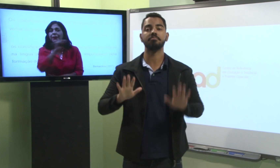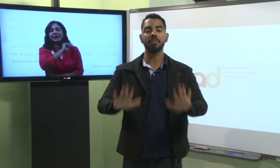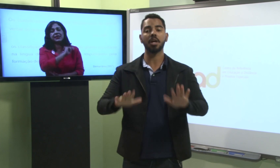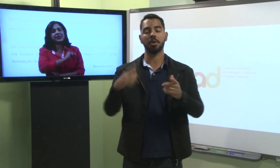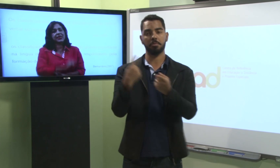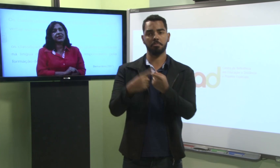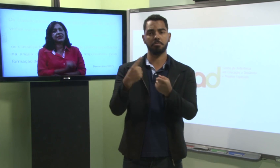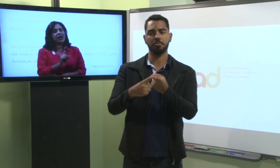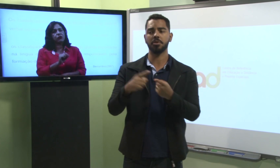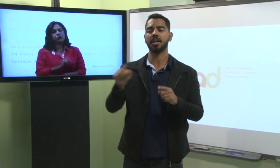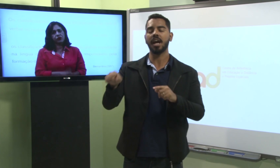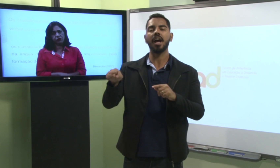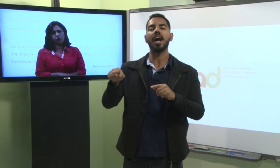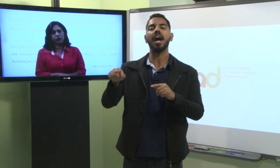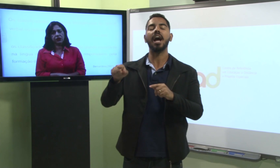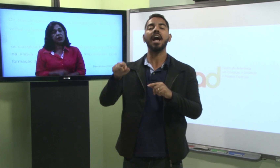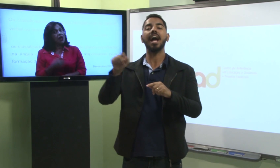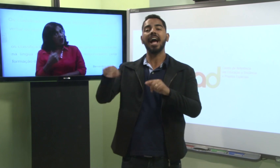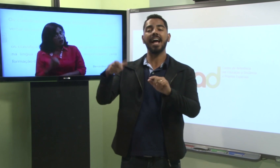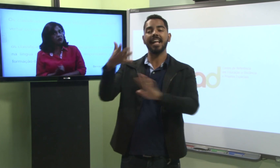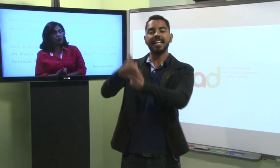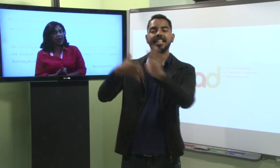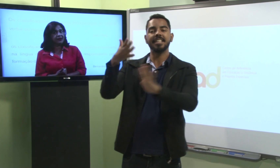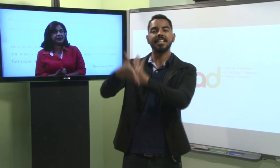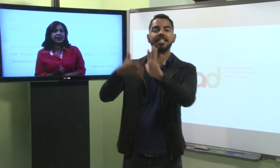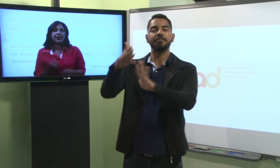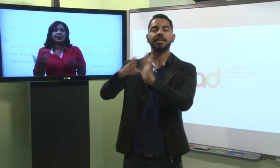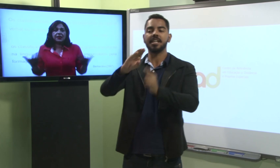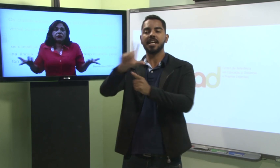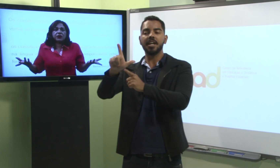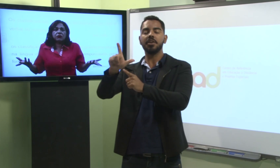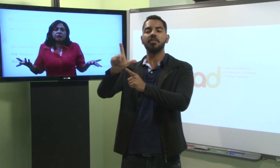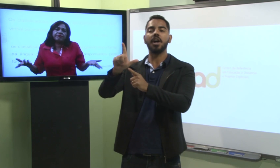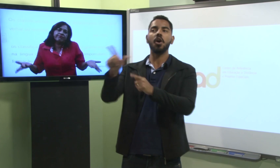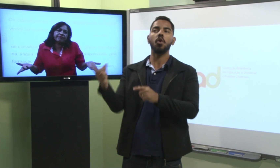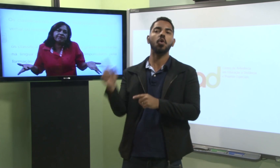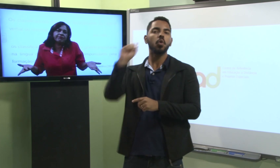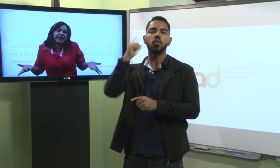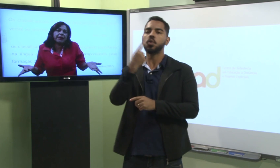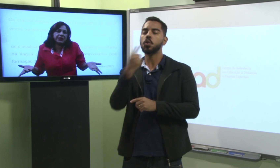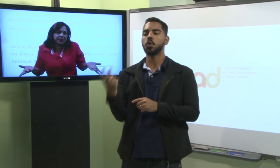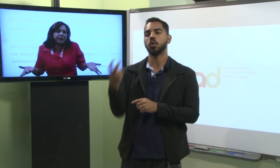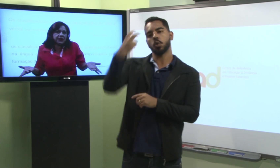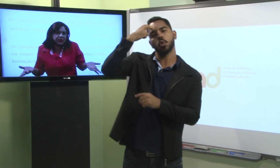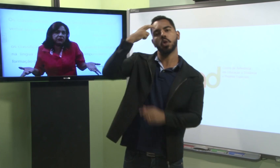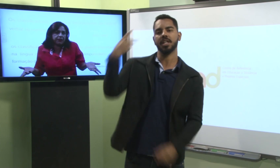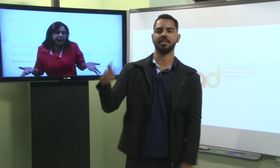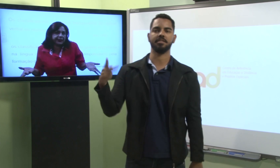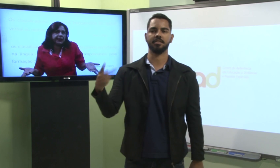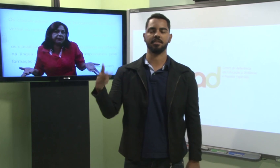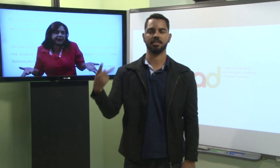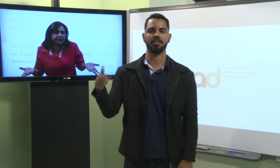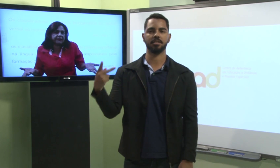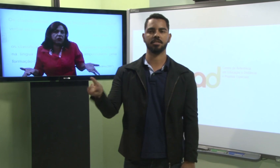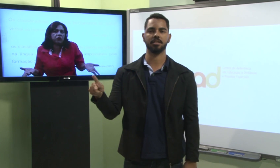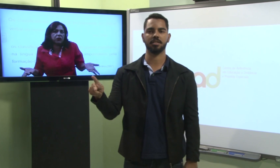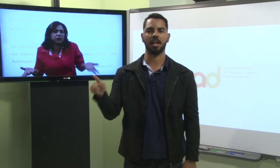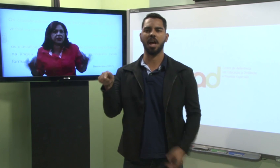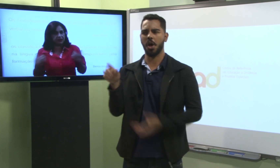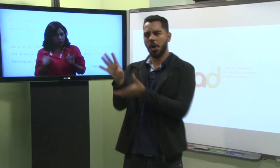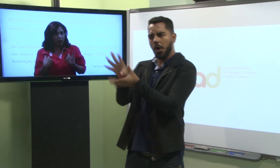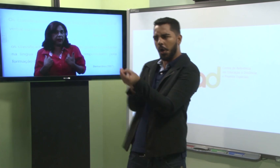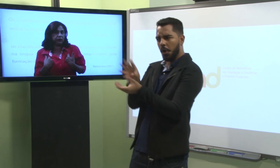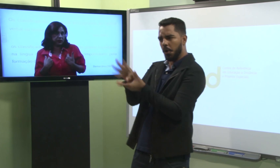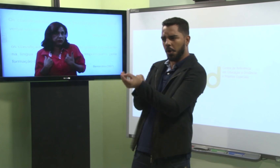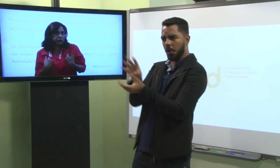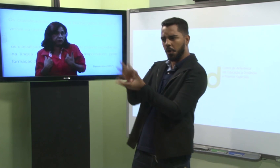e pertencentes à cultura surda, aos quais não são meramente aprendidos a partir da imitação, como